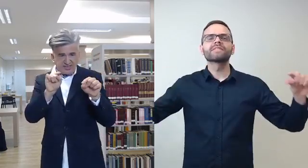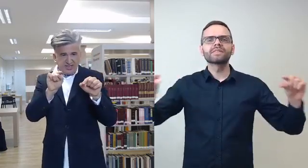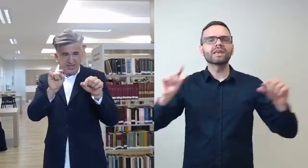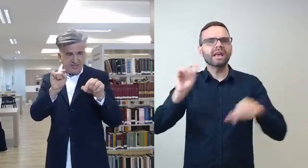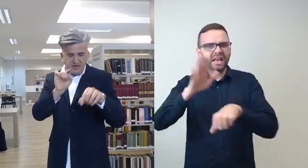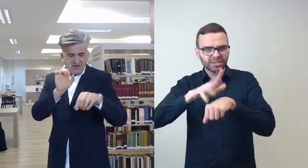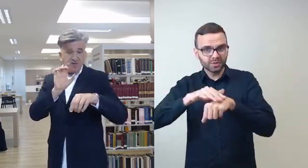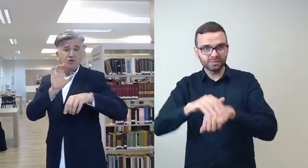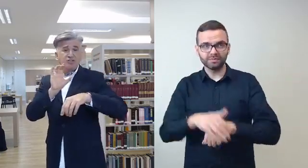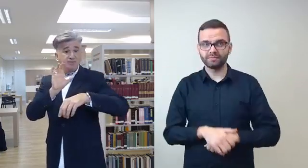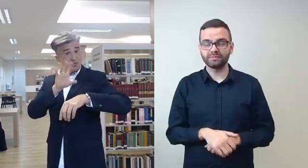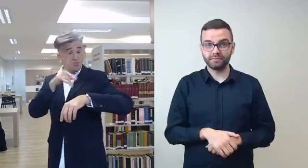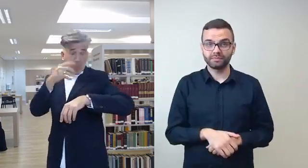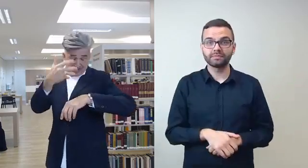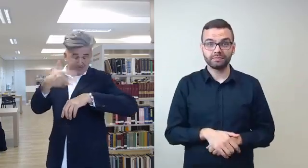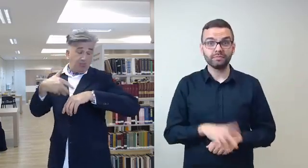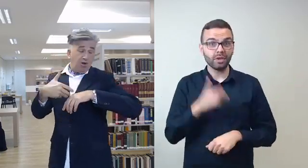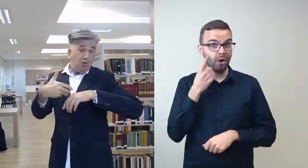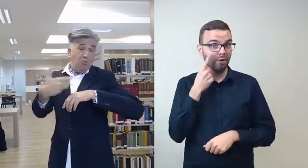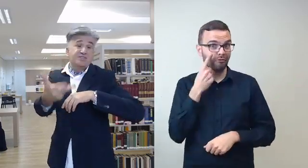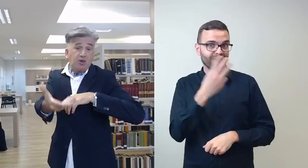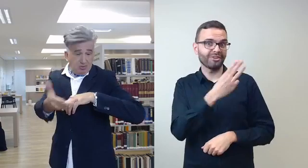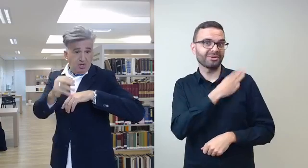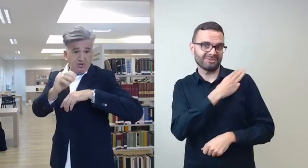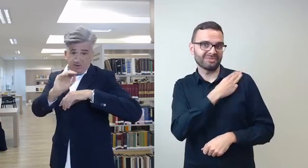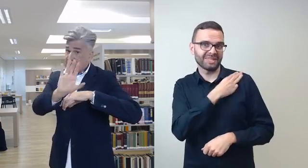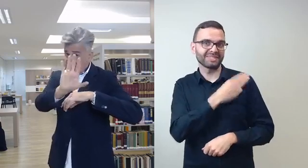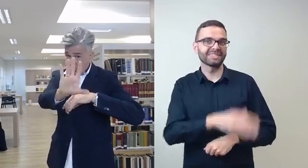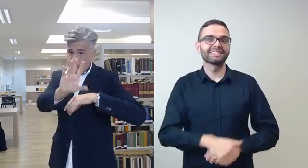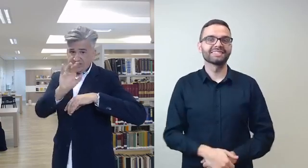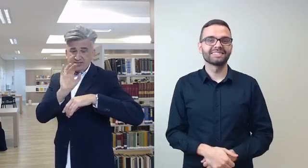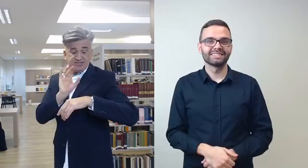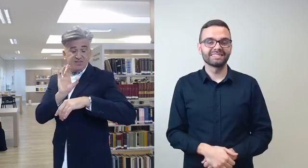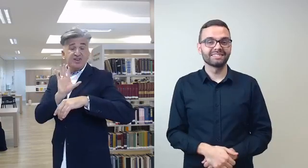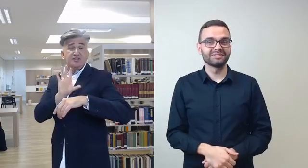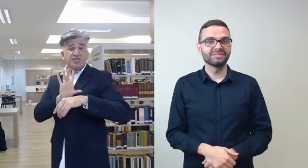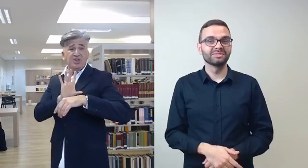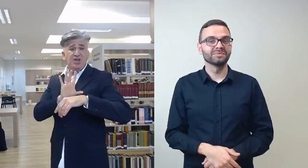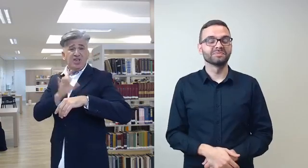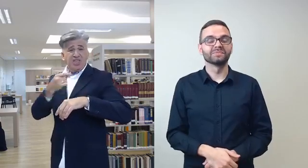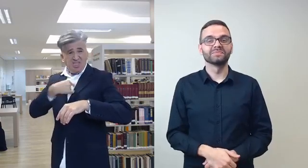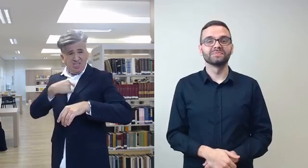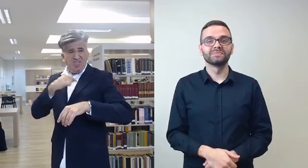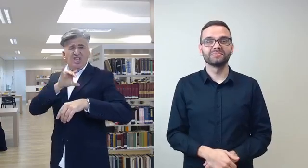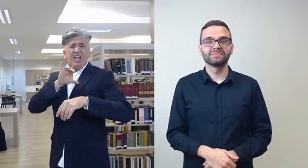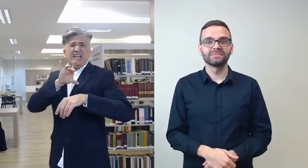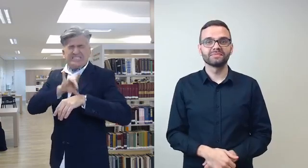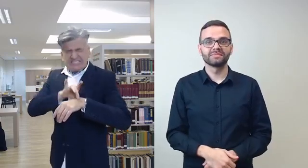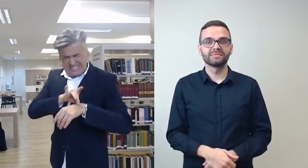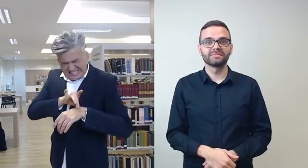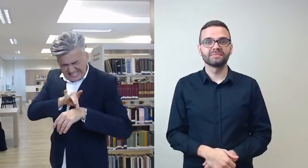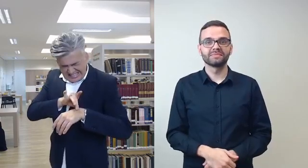doença? Então ele faria uma coisa mais... Essa é uma opção. Você pode ter outras, mas ele faria isso aqui, ó.